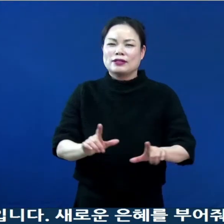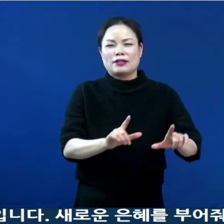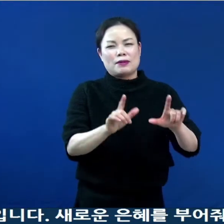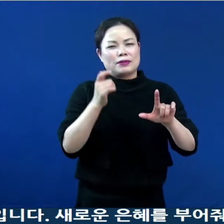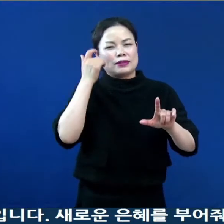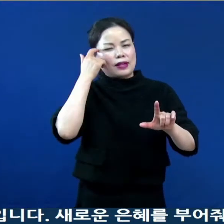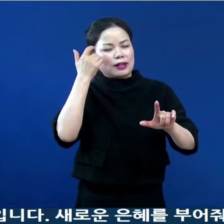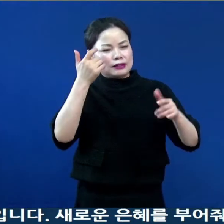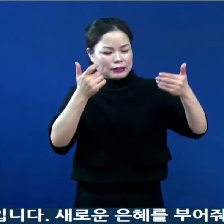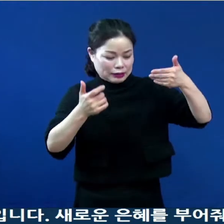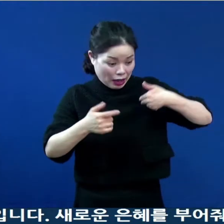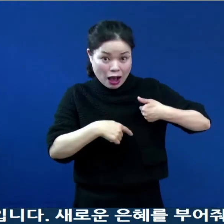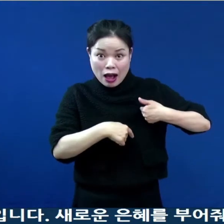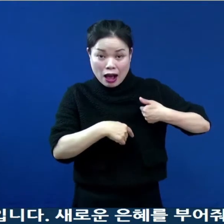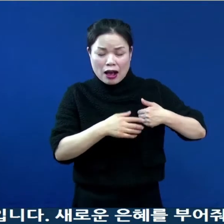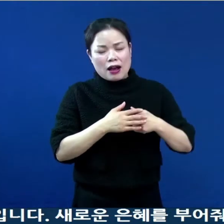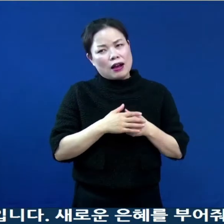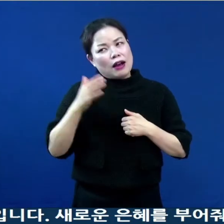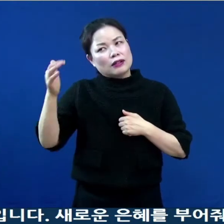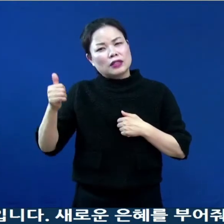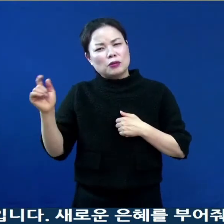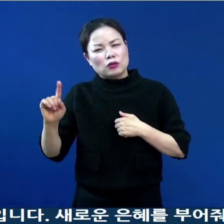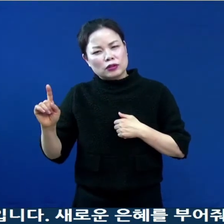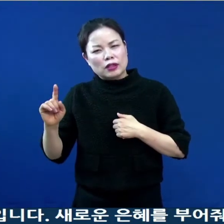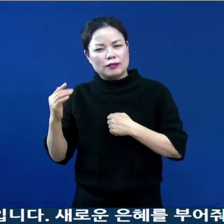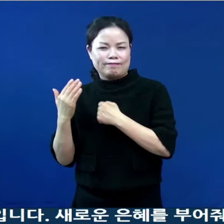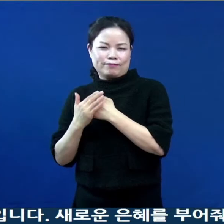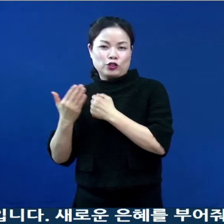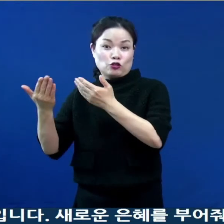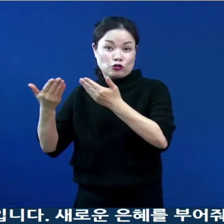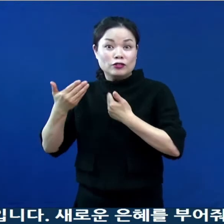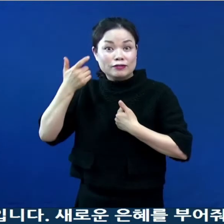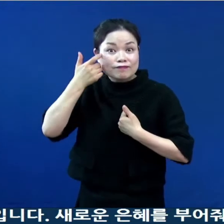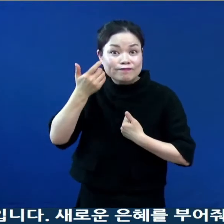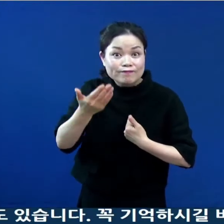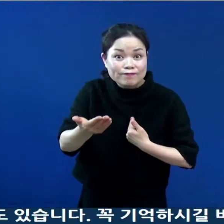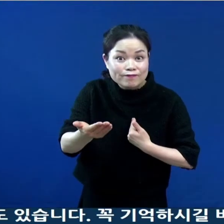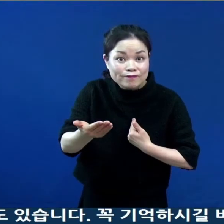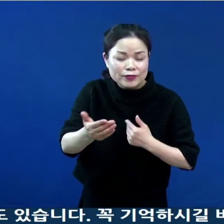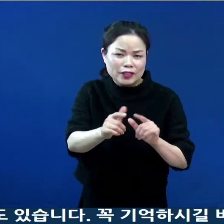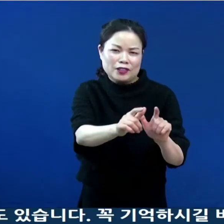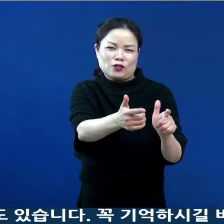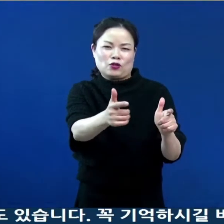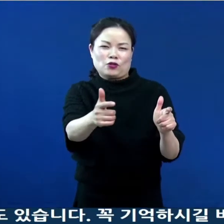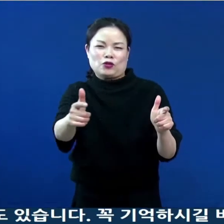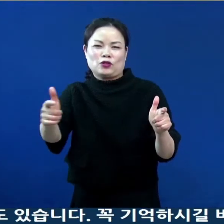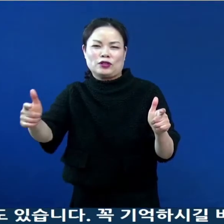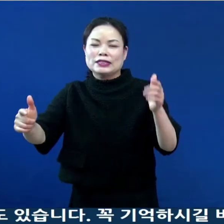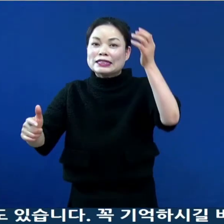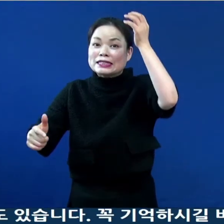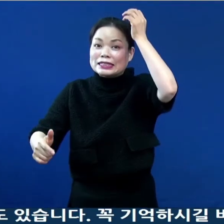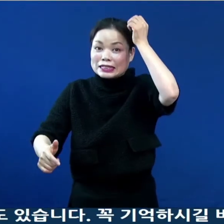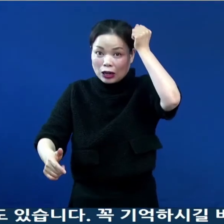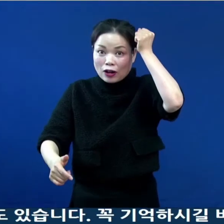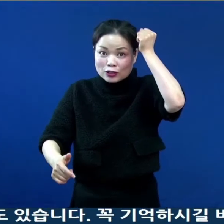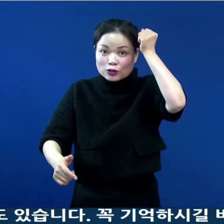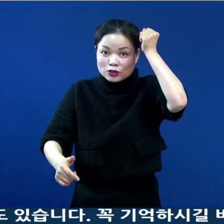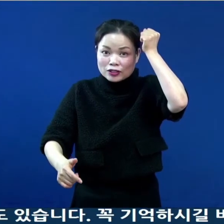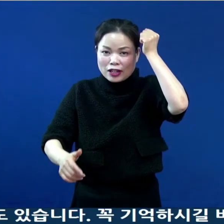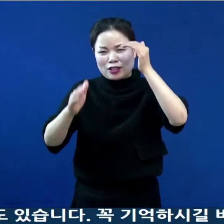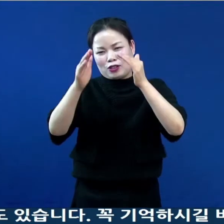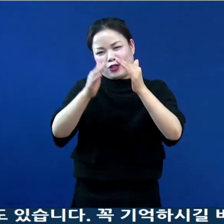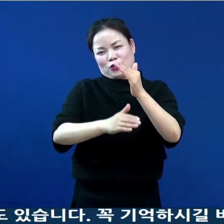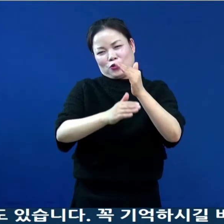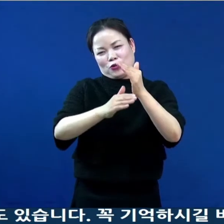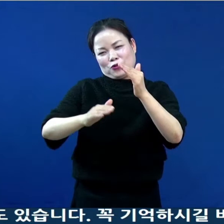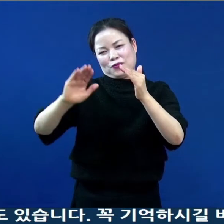살았는가, 이때 하나님이 나를 어떻게 다뤄주셨는가, 이런 것들을 기억할 수 있는